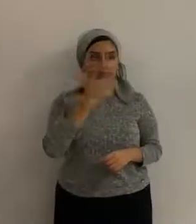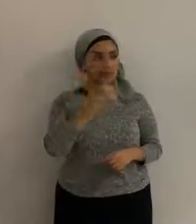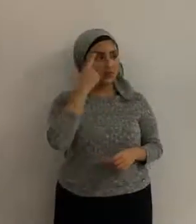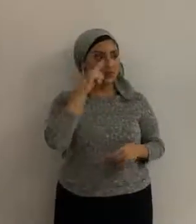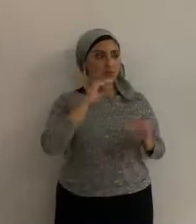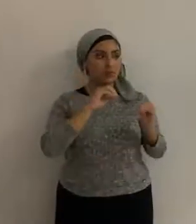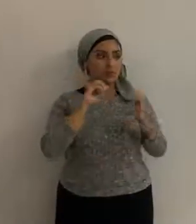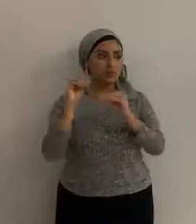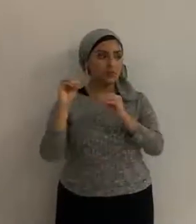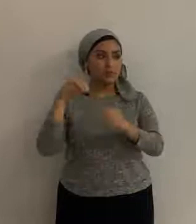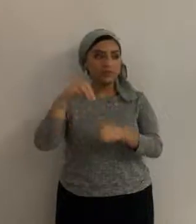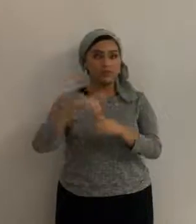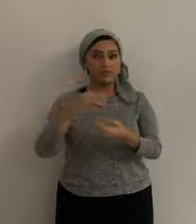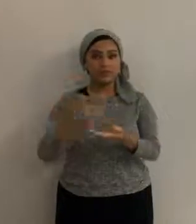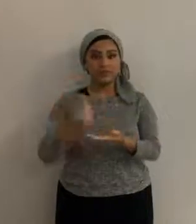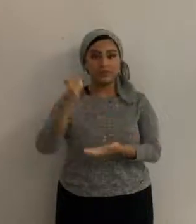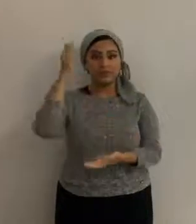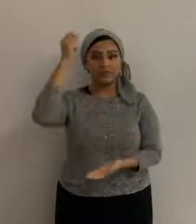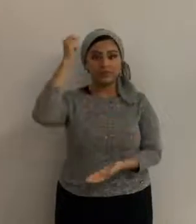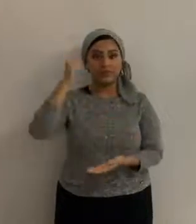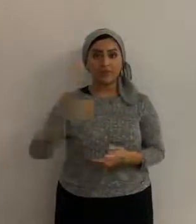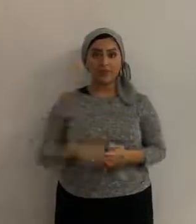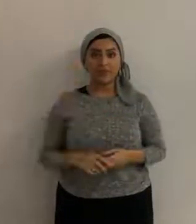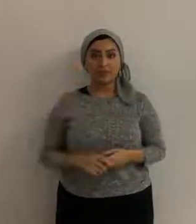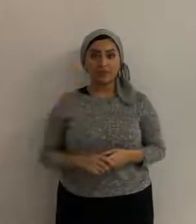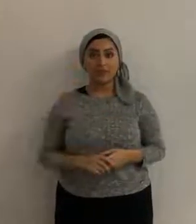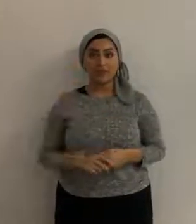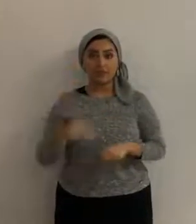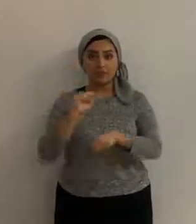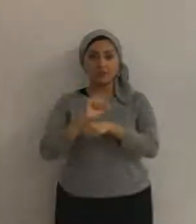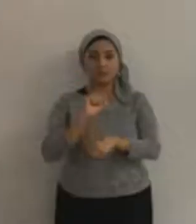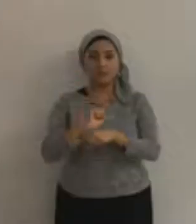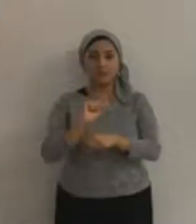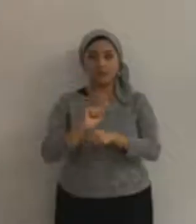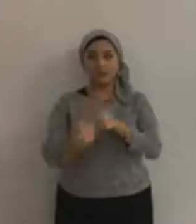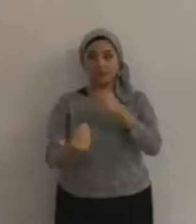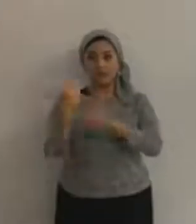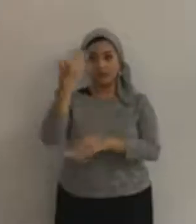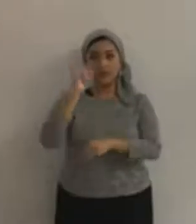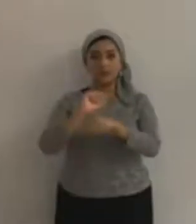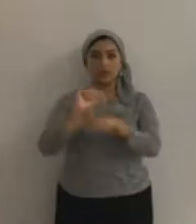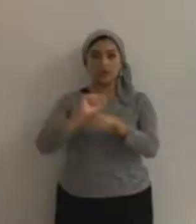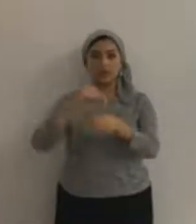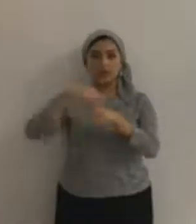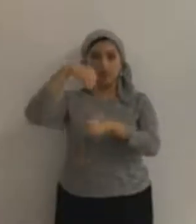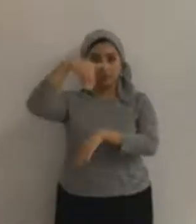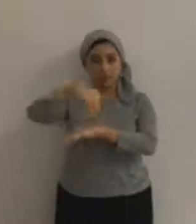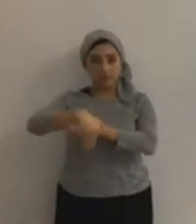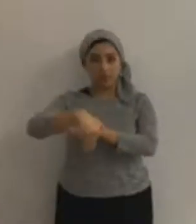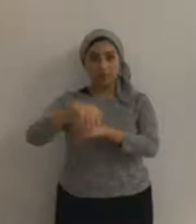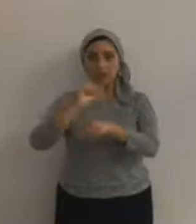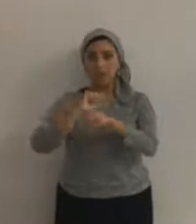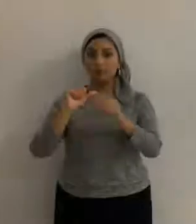tierras. Hubo trabajo de día, hubo trabajo de noche. El trabajo fue constante todo este tiempo.